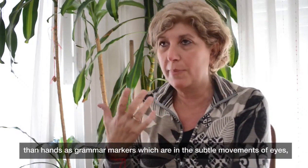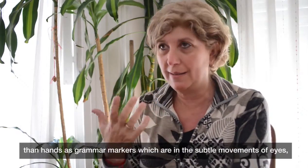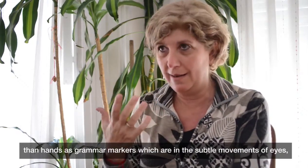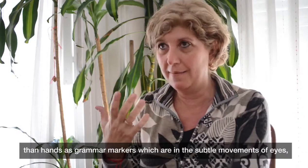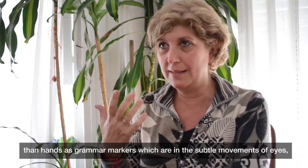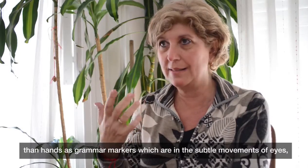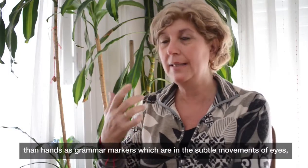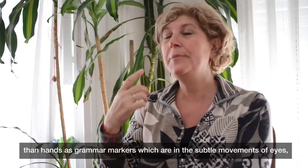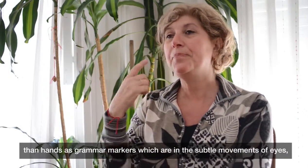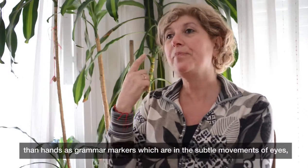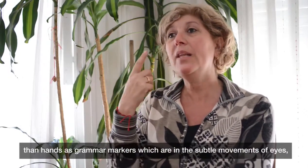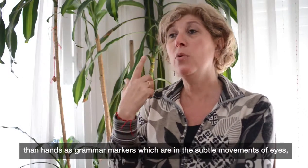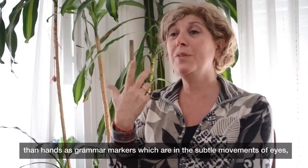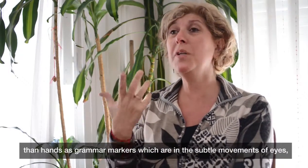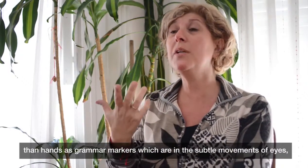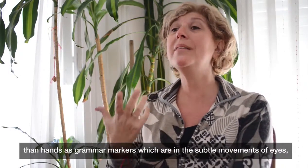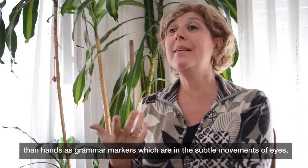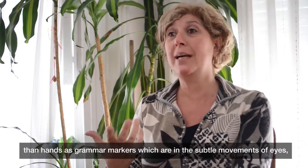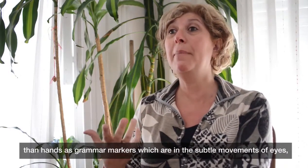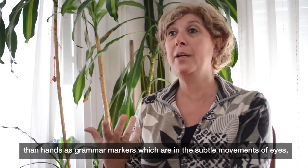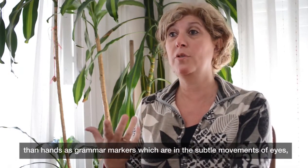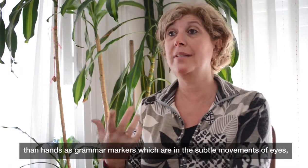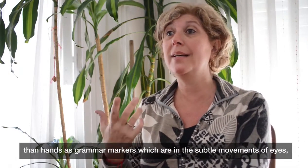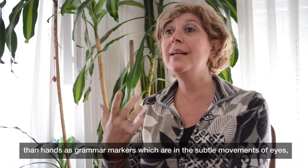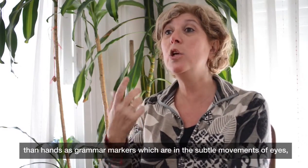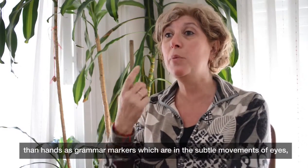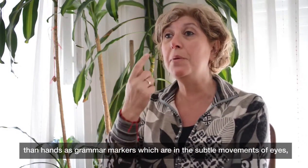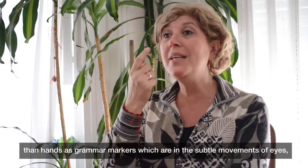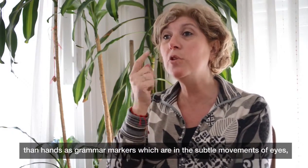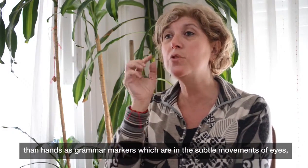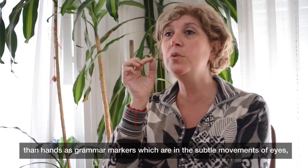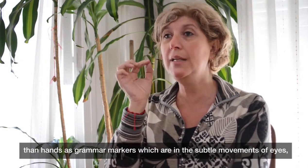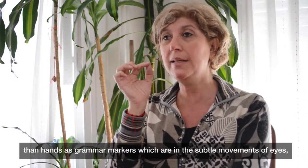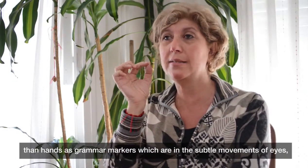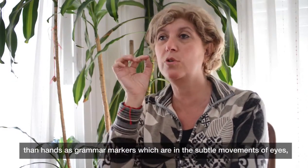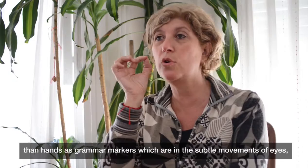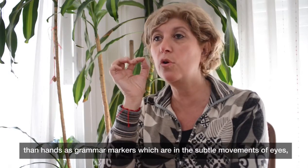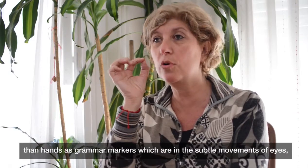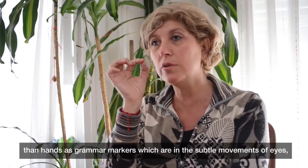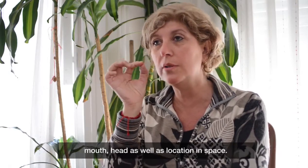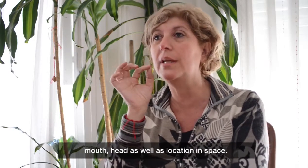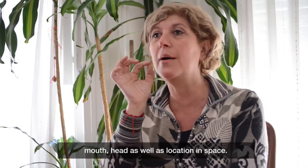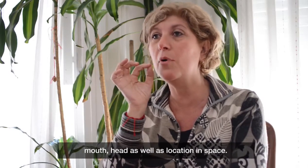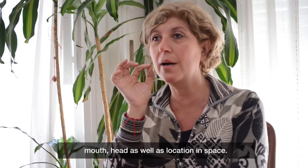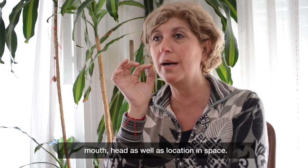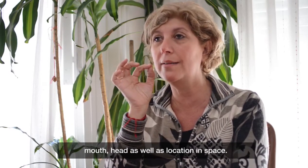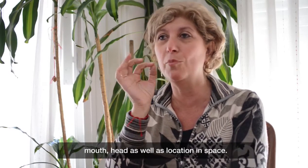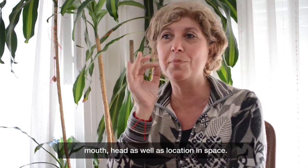parte de las veces, cuestiones que no están en las manos, que están en los movimientos sutiles de los ojos, de la boca, de los movimientos